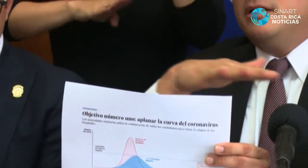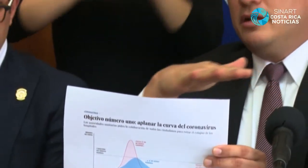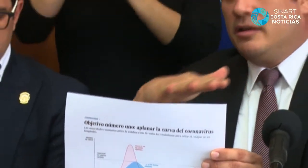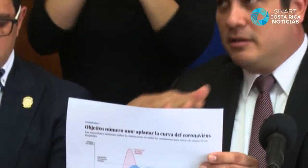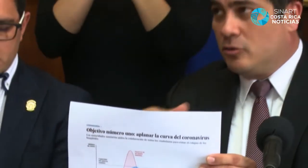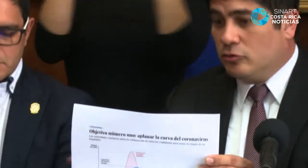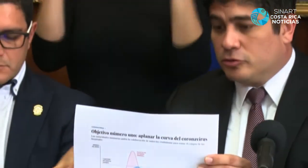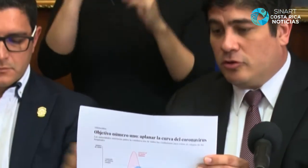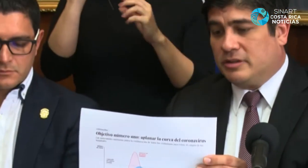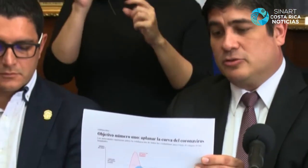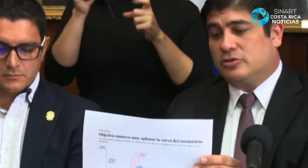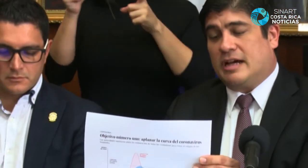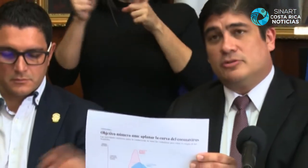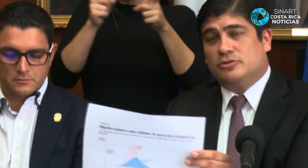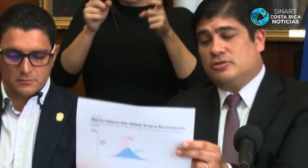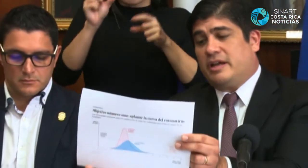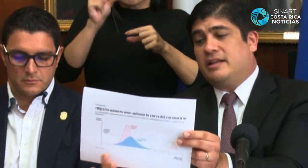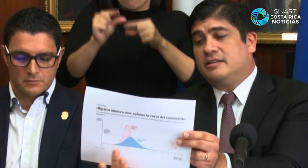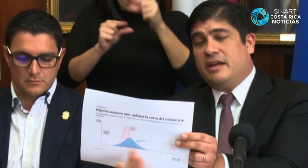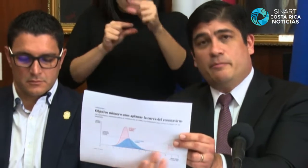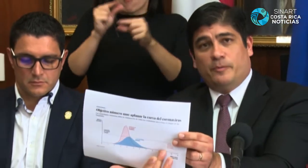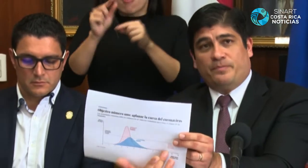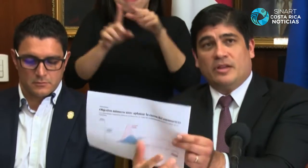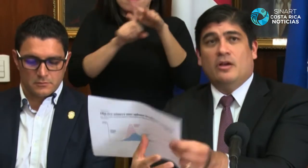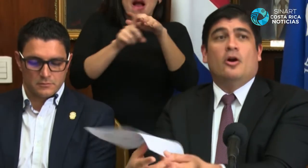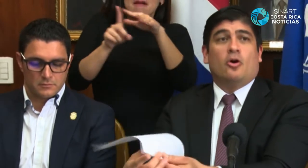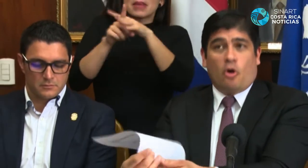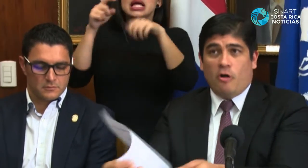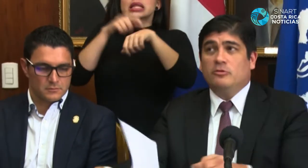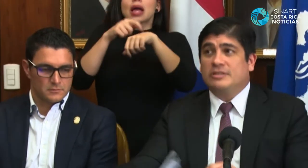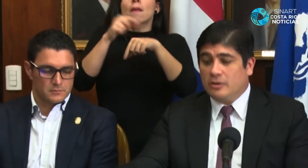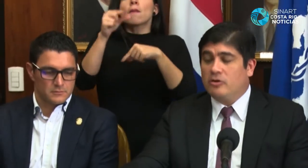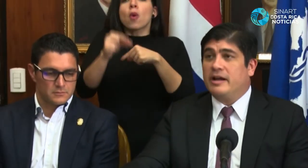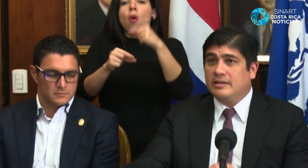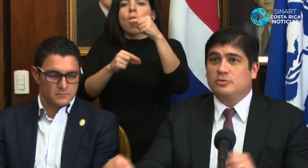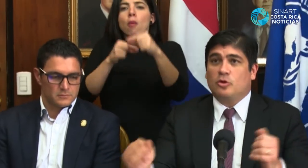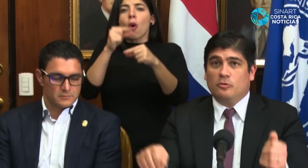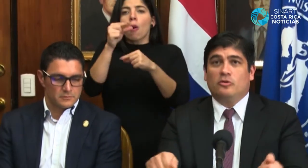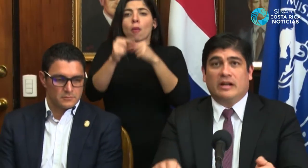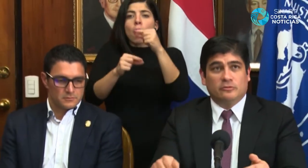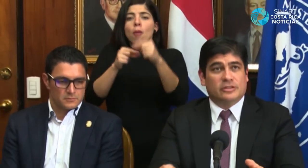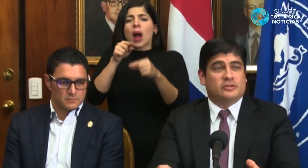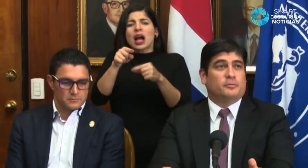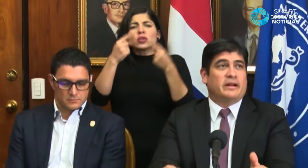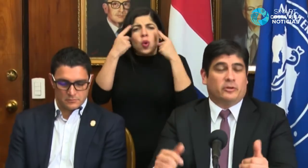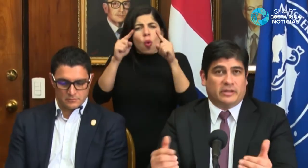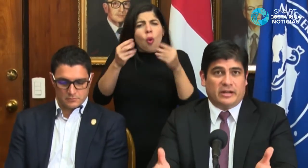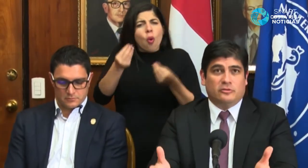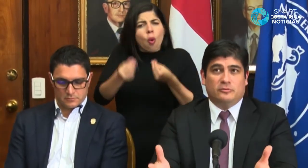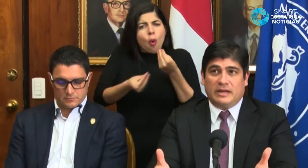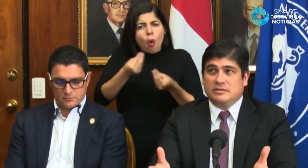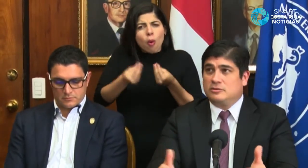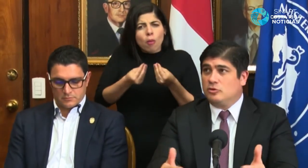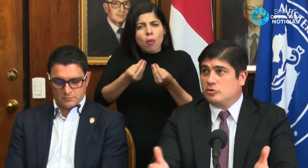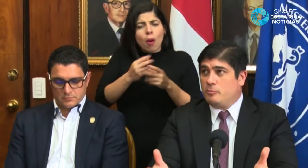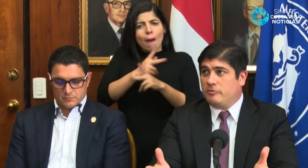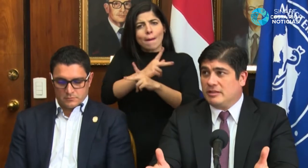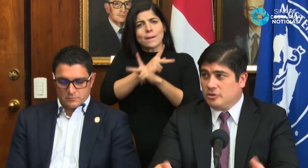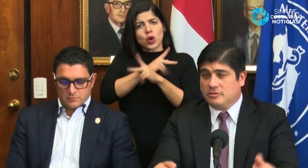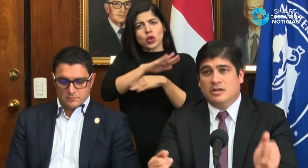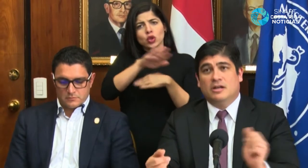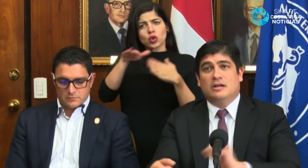hay control de esos casos en el tiempo. ¿Cómo se logra eso? ¿Cómo logramos eso para protegernos más todos